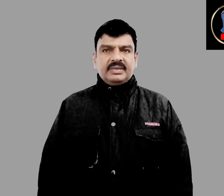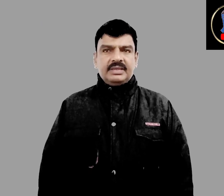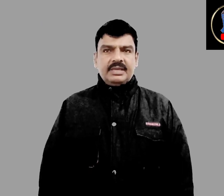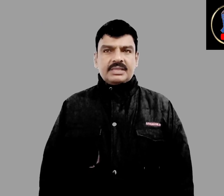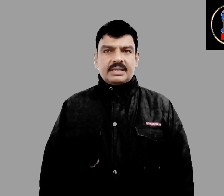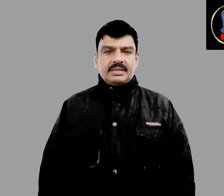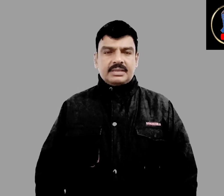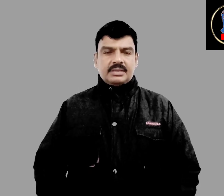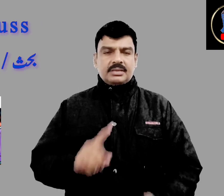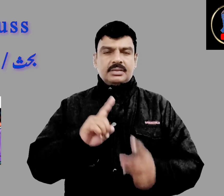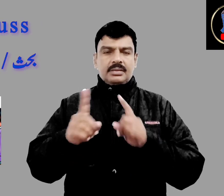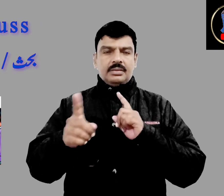डिस्कस।